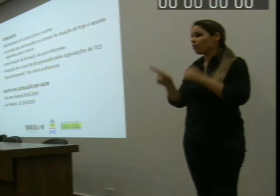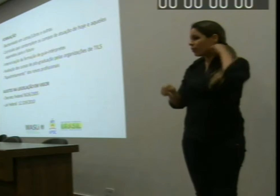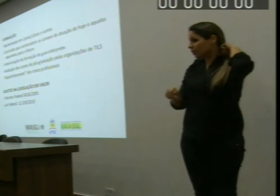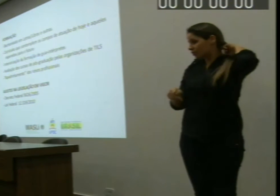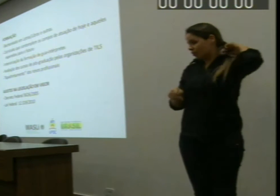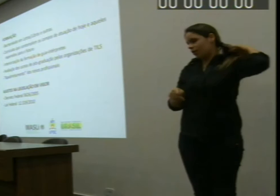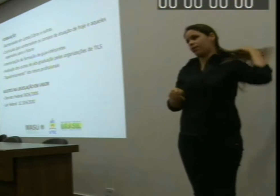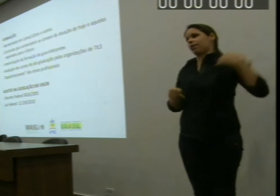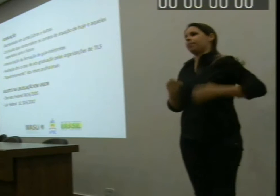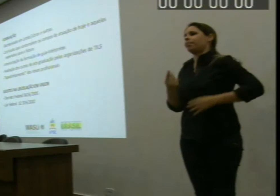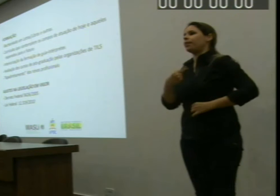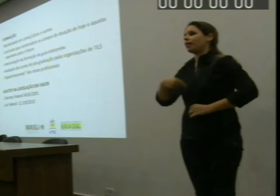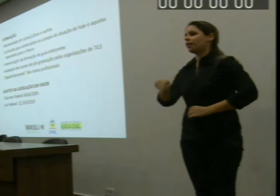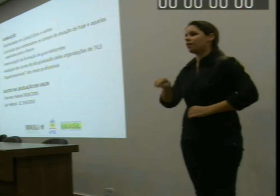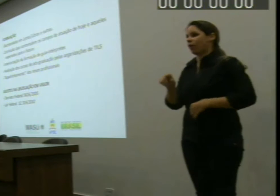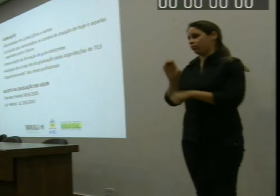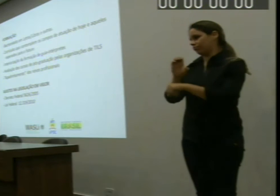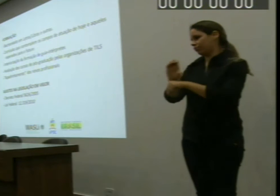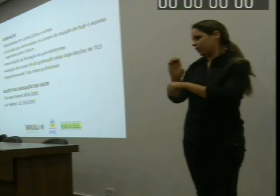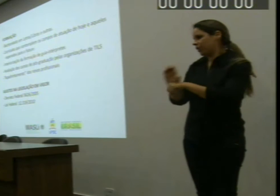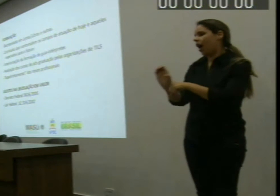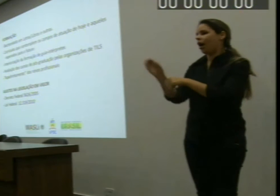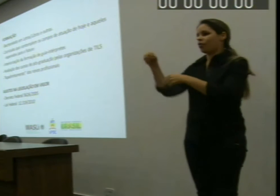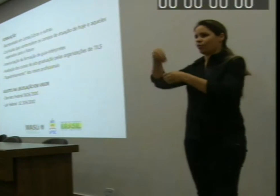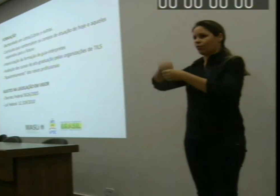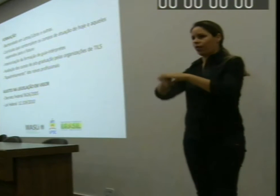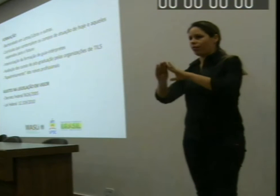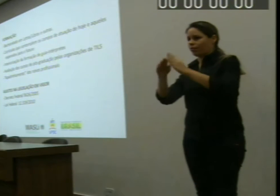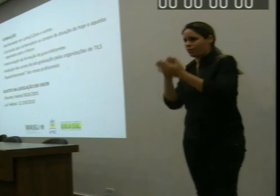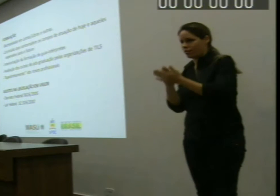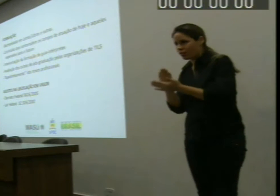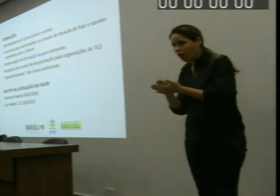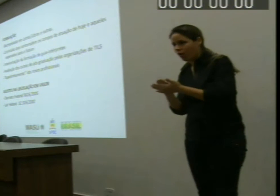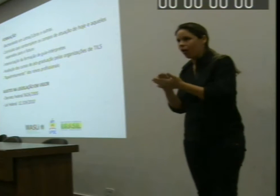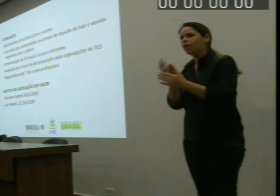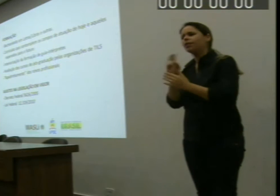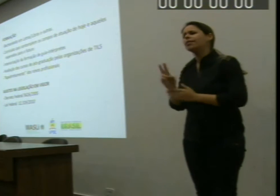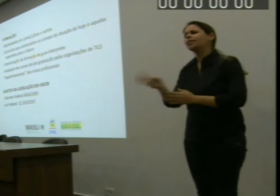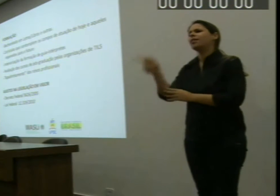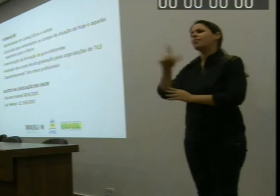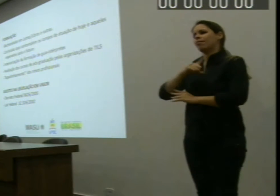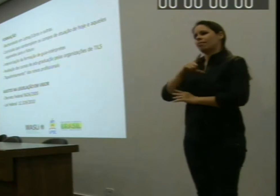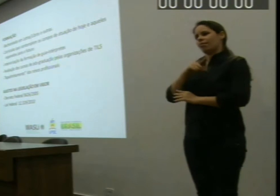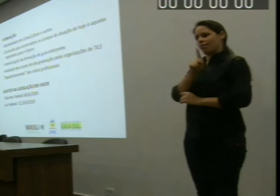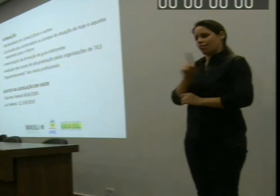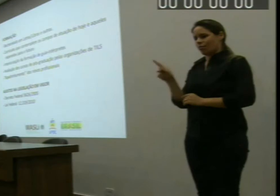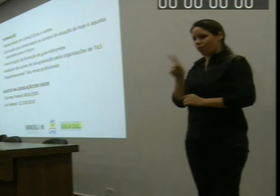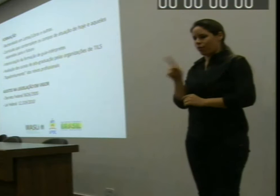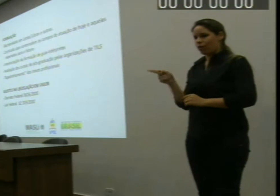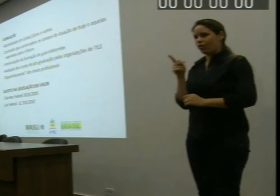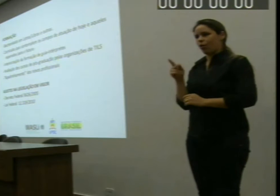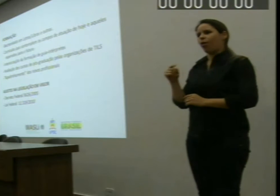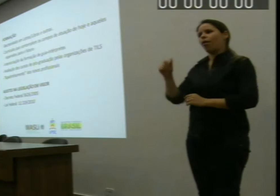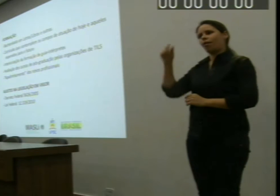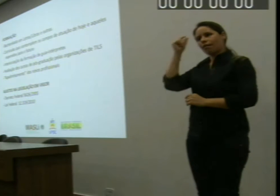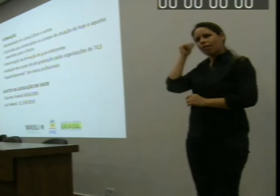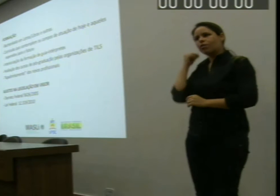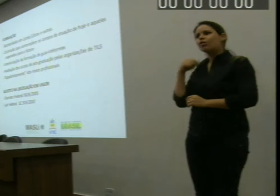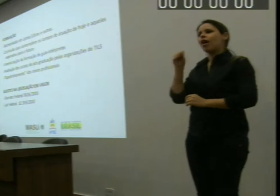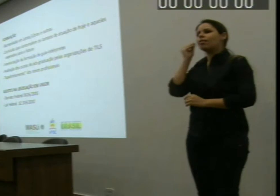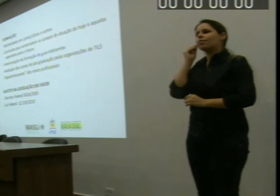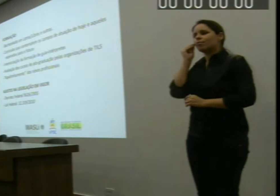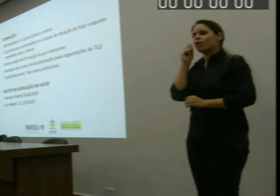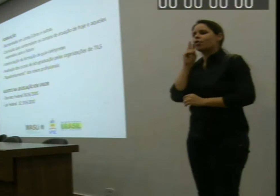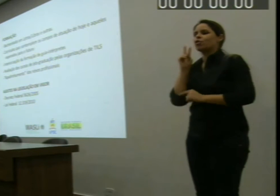escolas tem um outro professor supervisionando ele então assim se desenvolve carreiras assim se